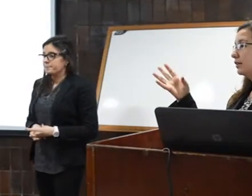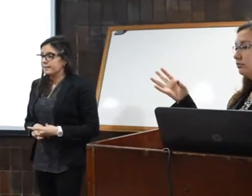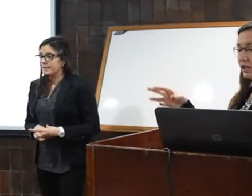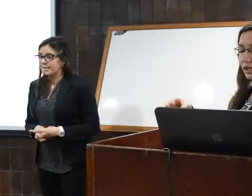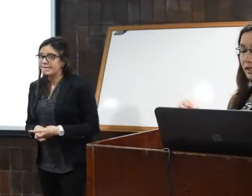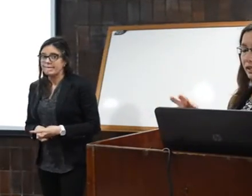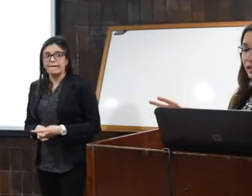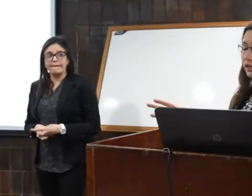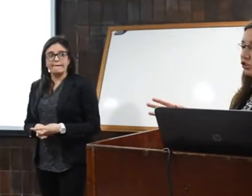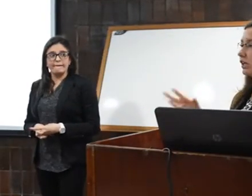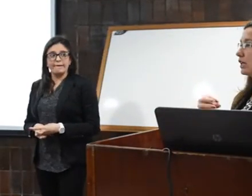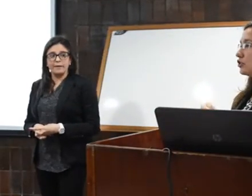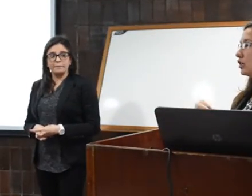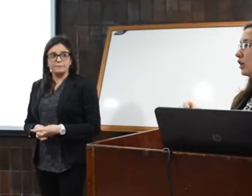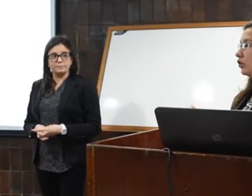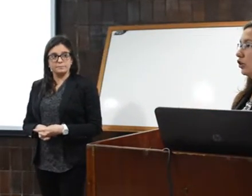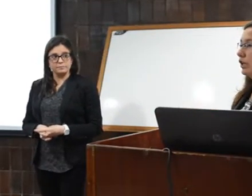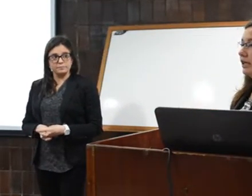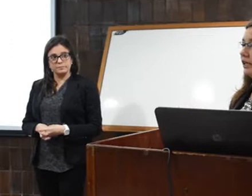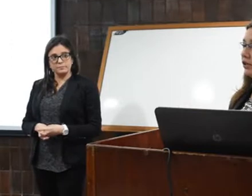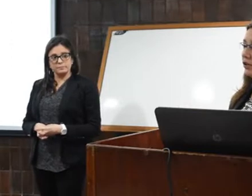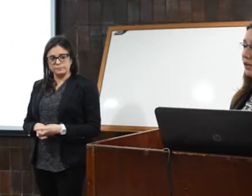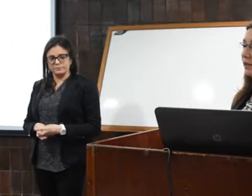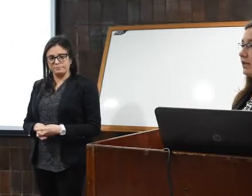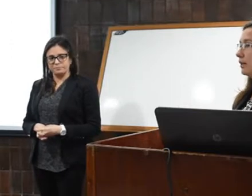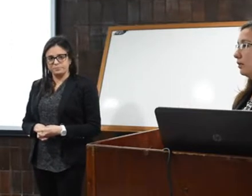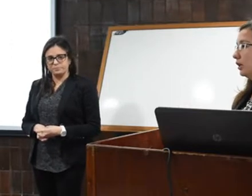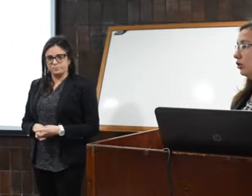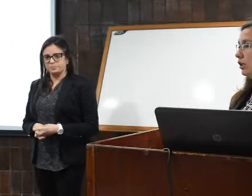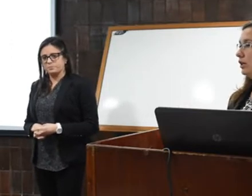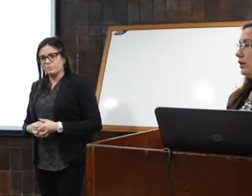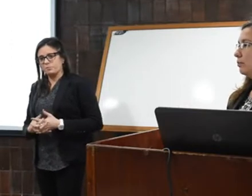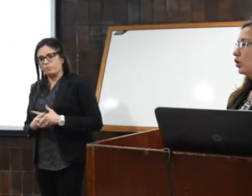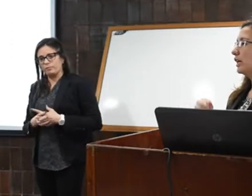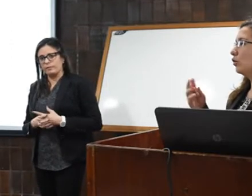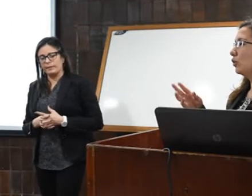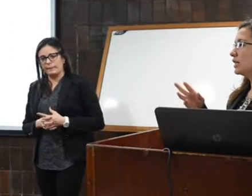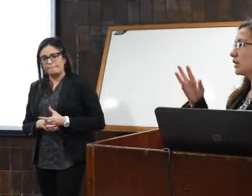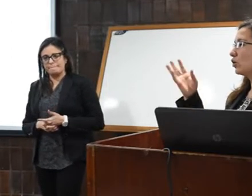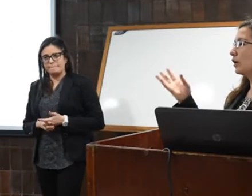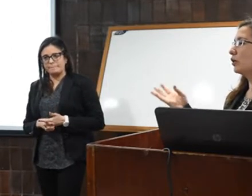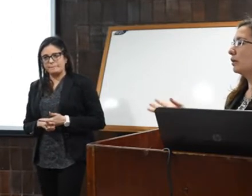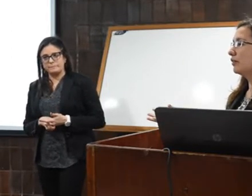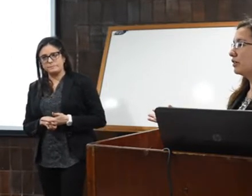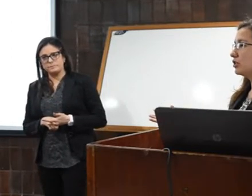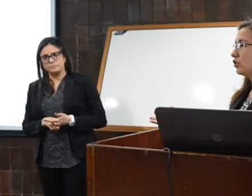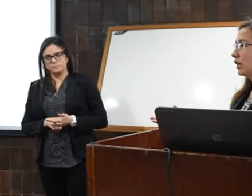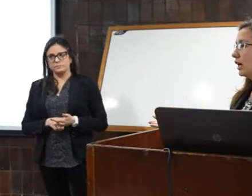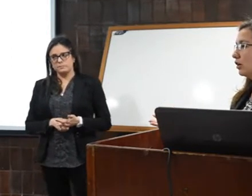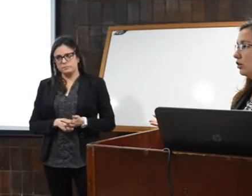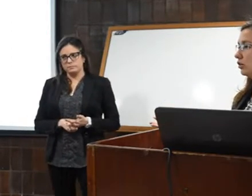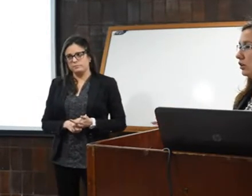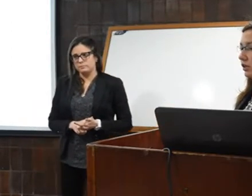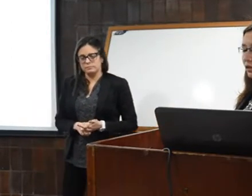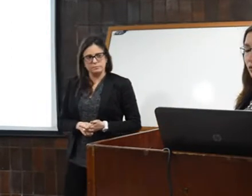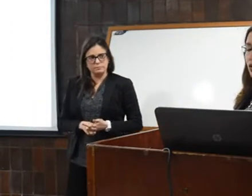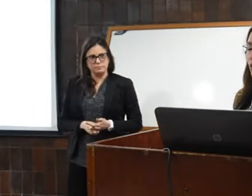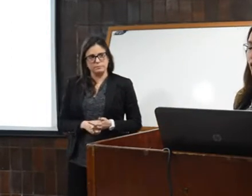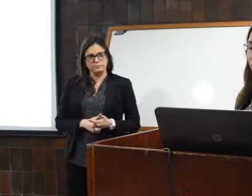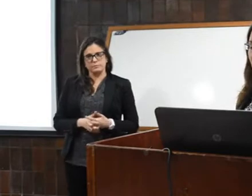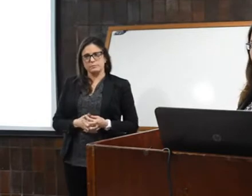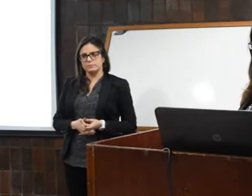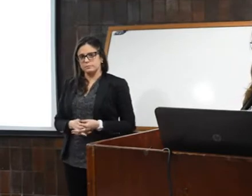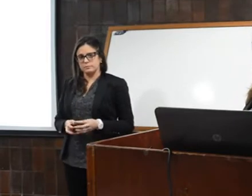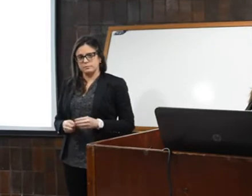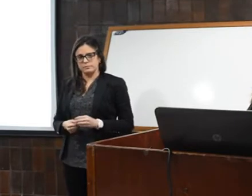sea alguien que en realidad no está relacionado ni con el jirón y es pariente mío ni porque lo voy a hacer cobrar un beneficio de algo de